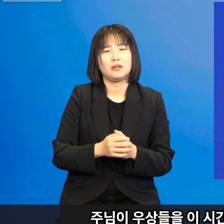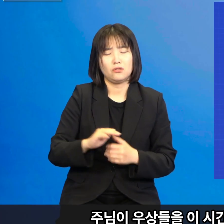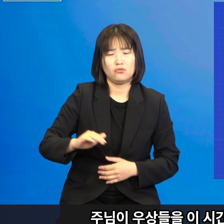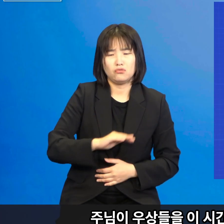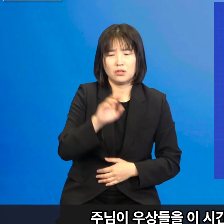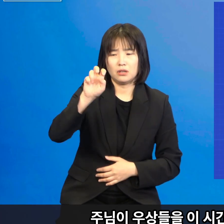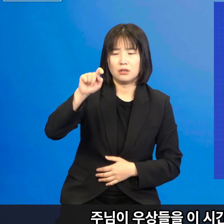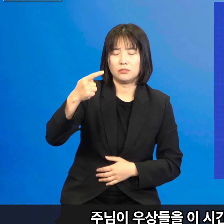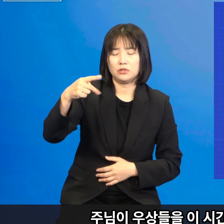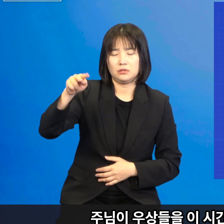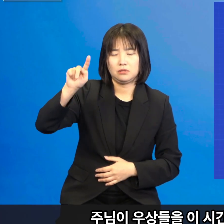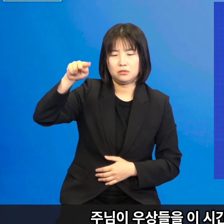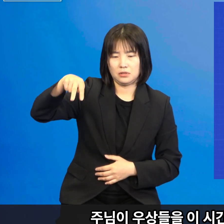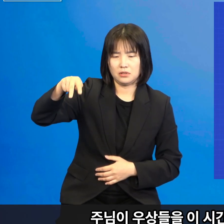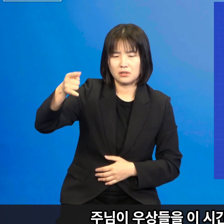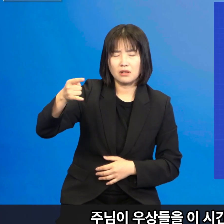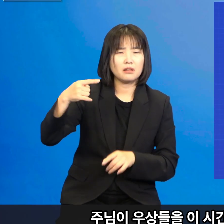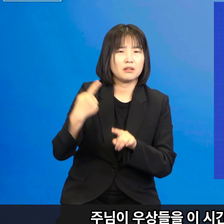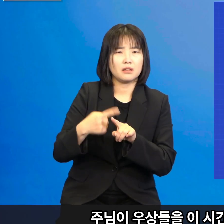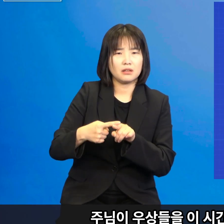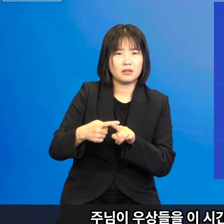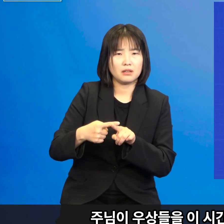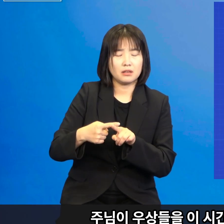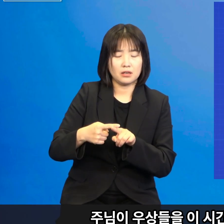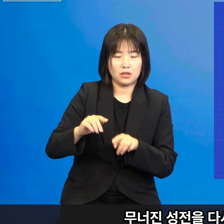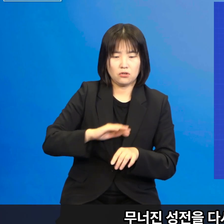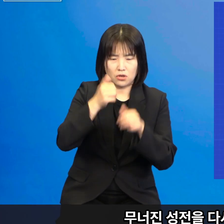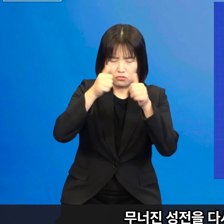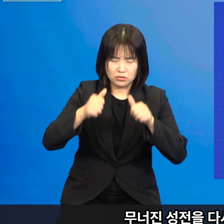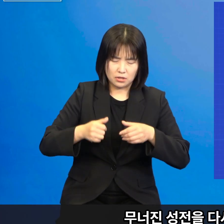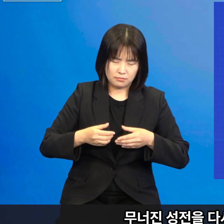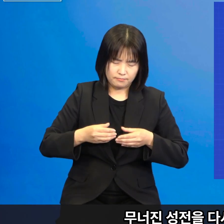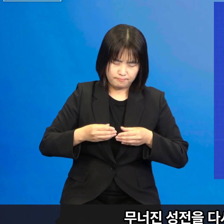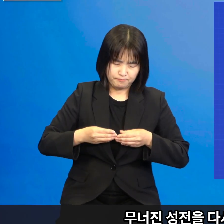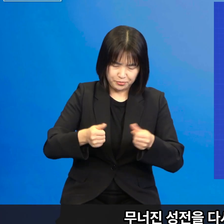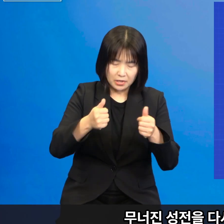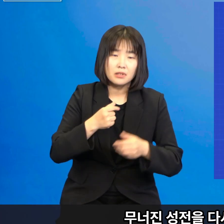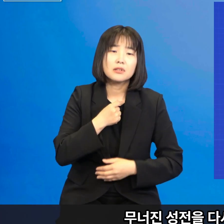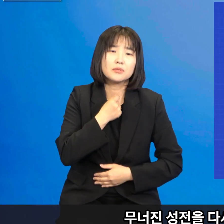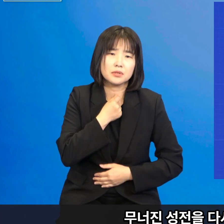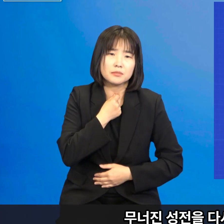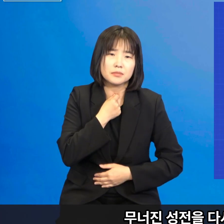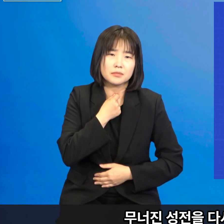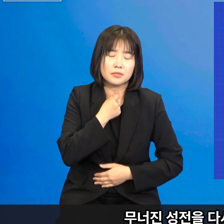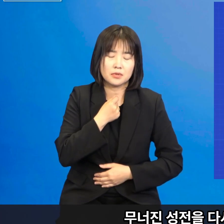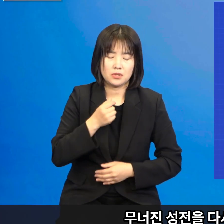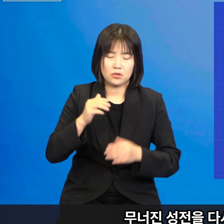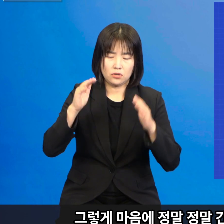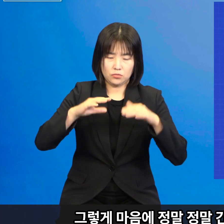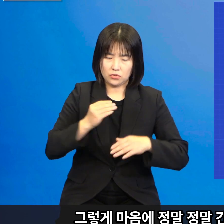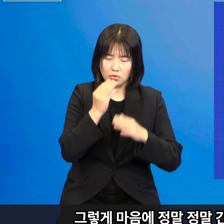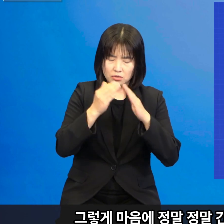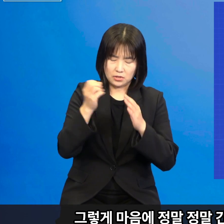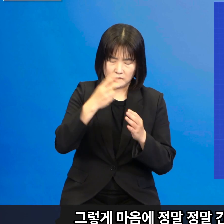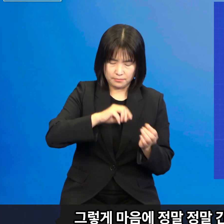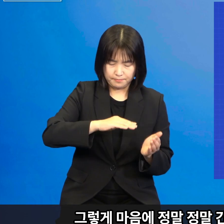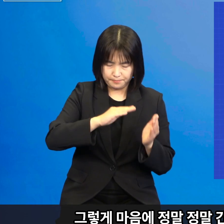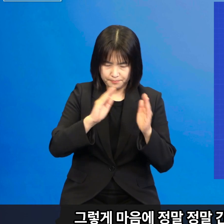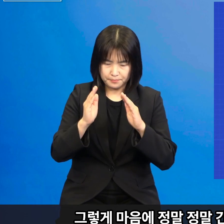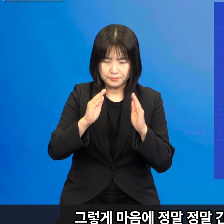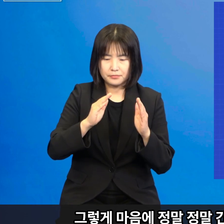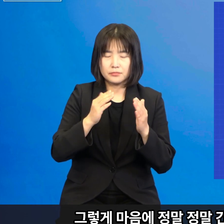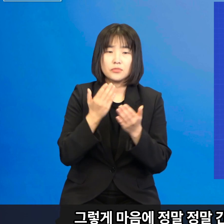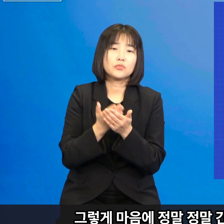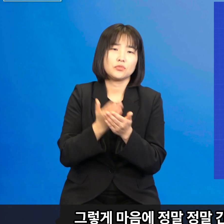주님, 이 우상들을 이 시간 완전히 깨버리겠습니다. 무너진 성전을 다시 일으켜 주십시오. 그렇게 마음에